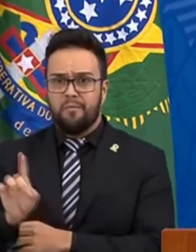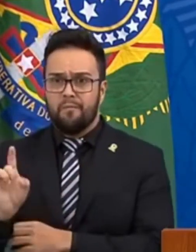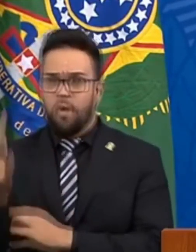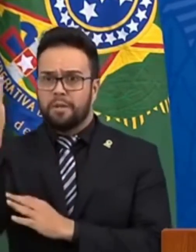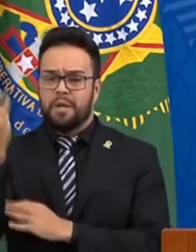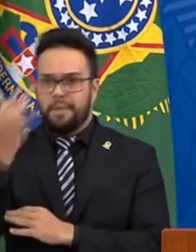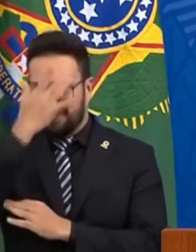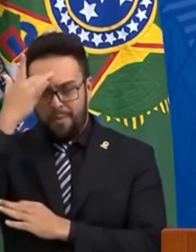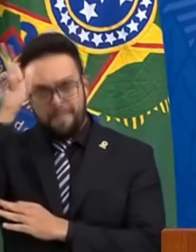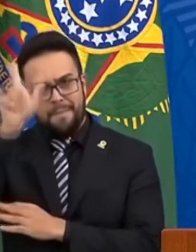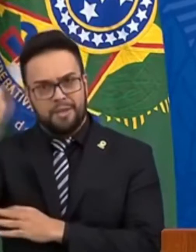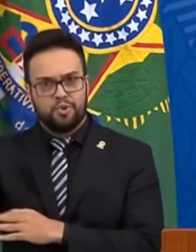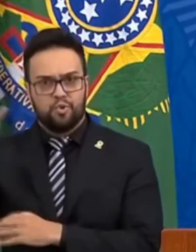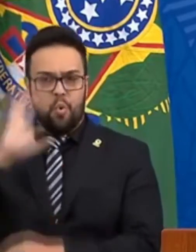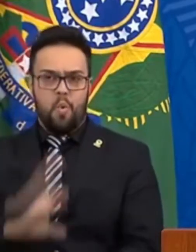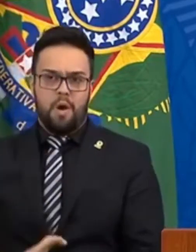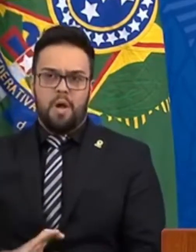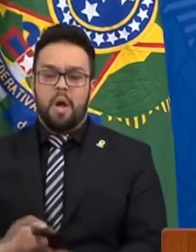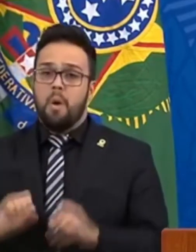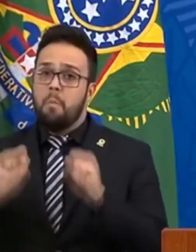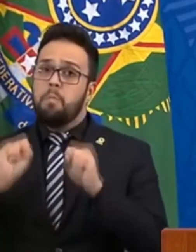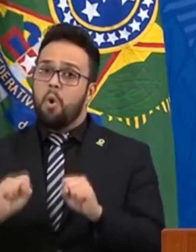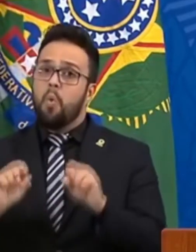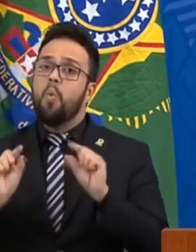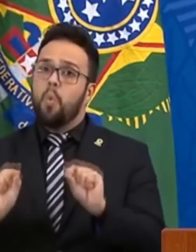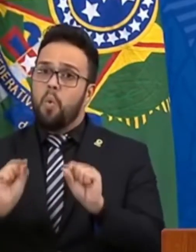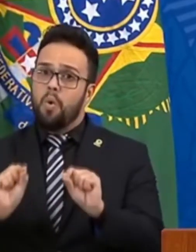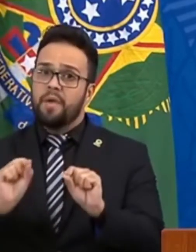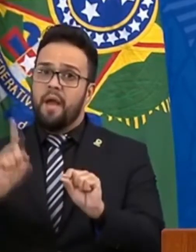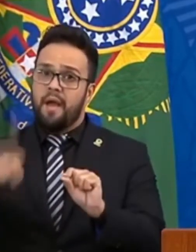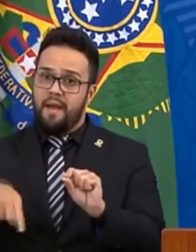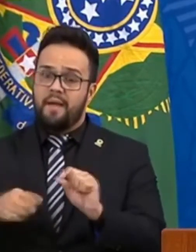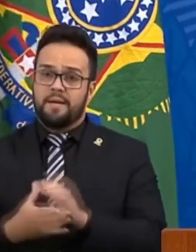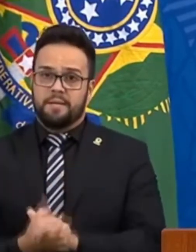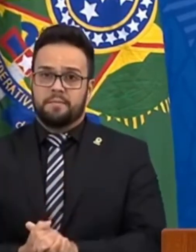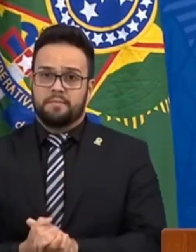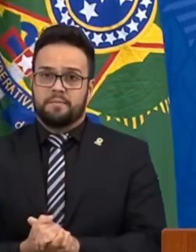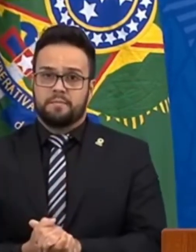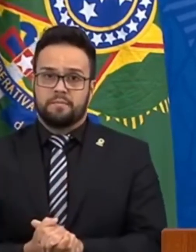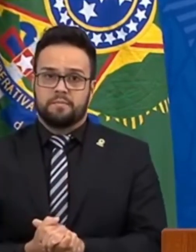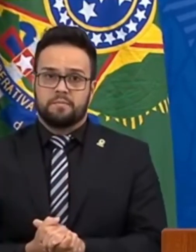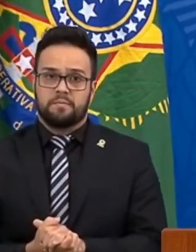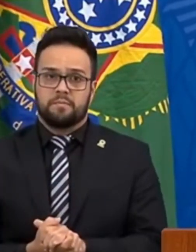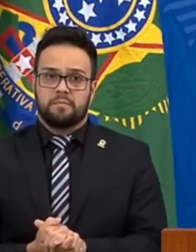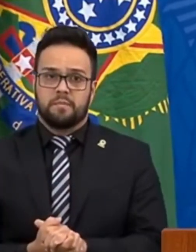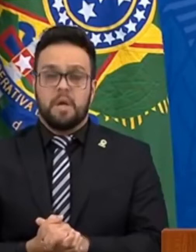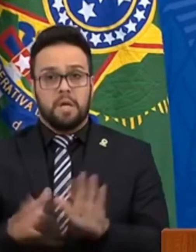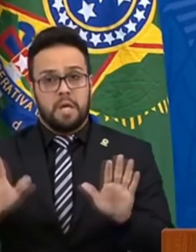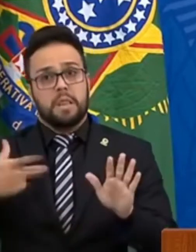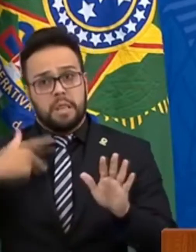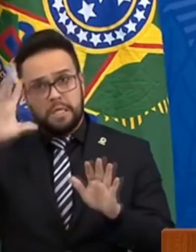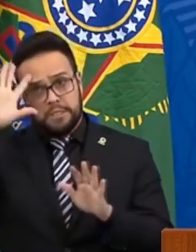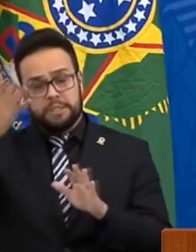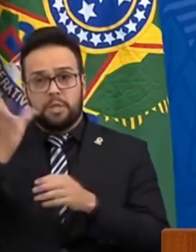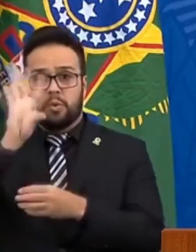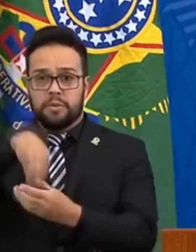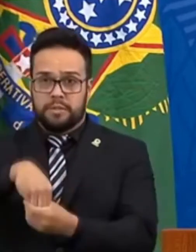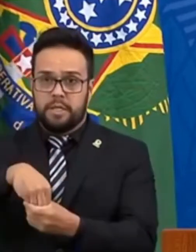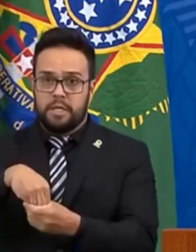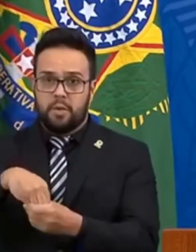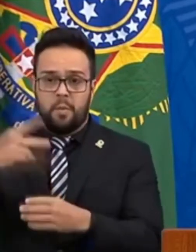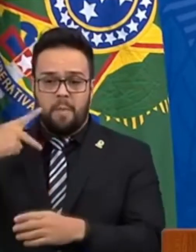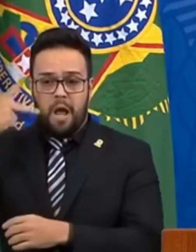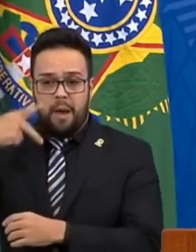e quem tem poder de decretar estado de defesa ou de sítio depois de uma decisão obviamente do parlamento brasileiro